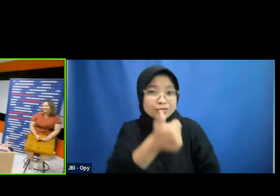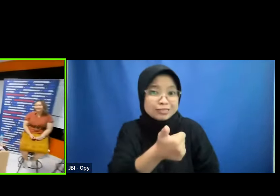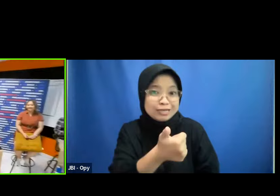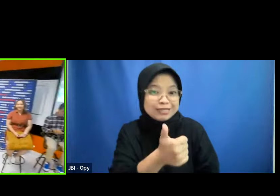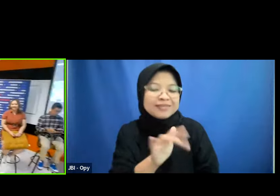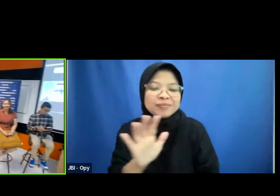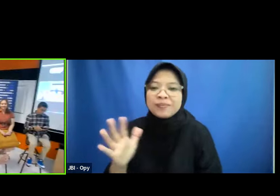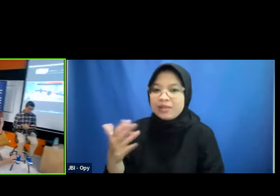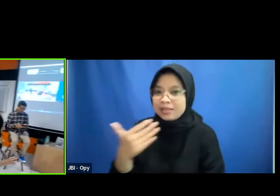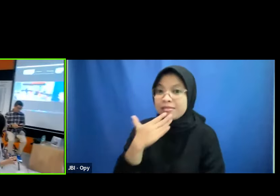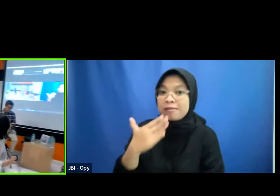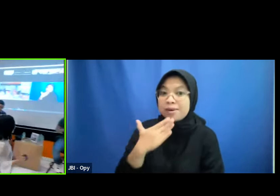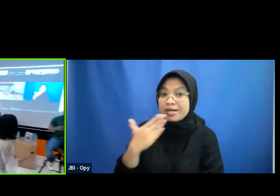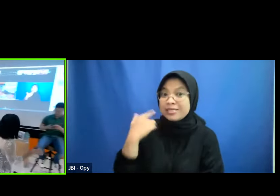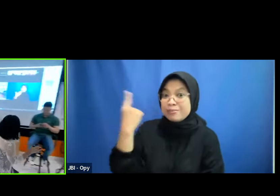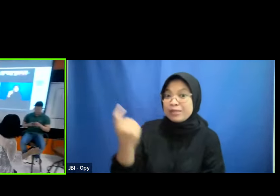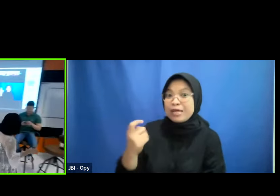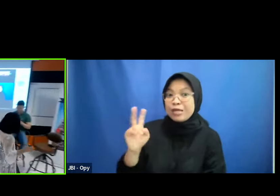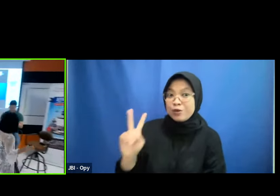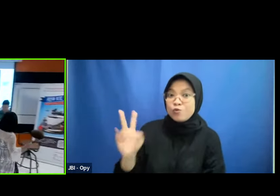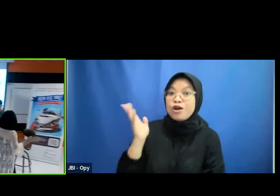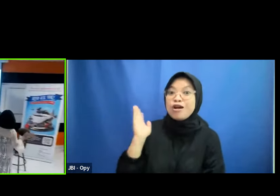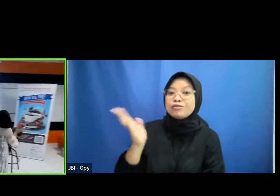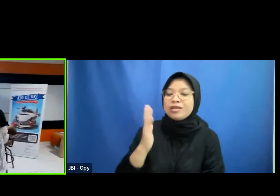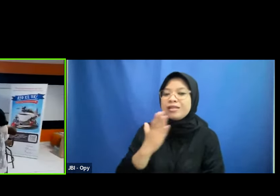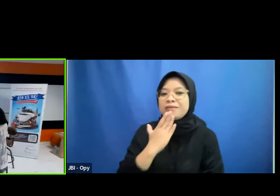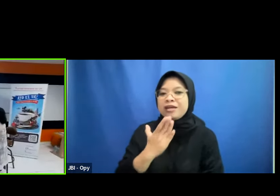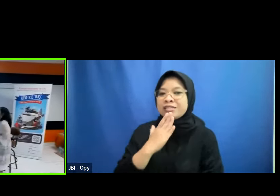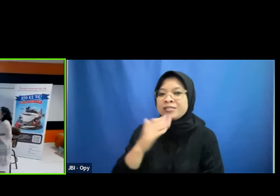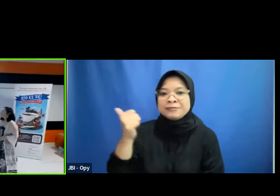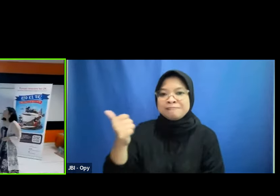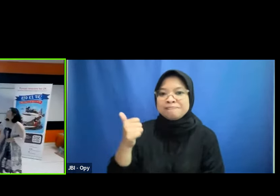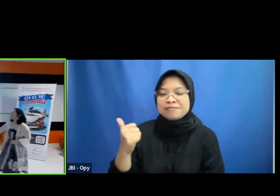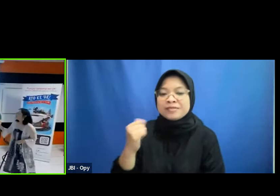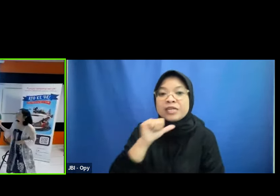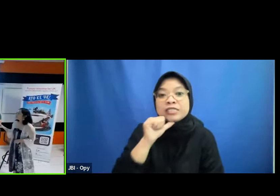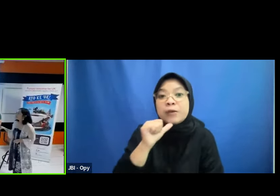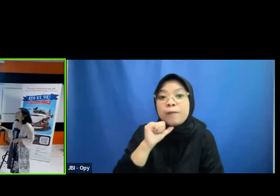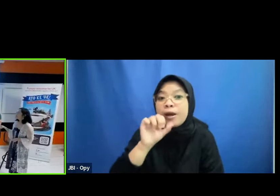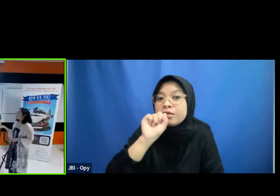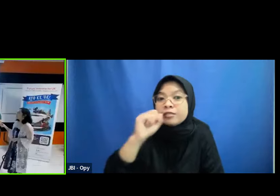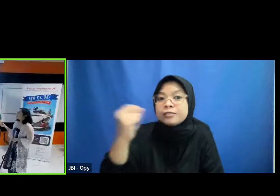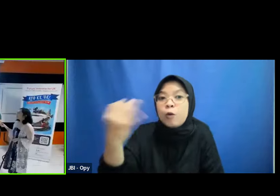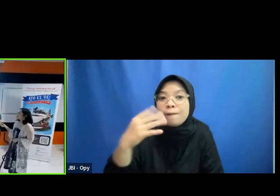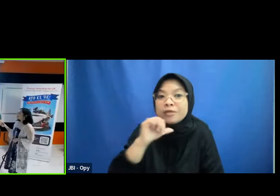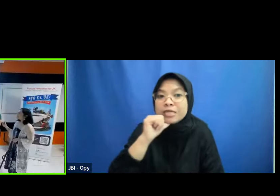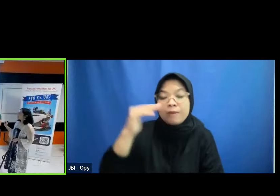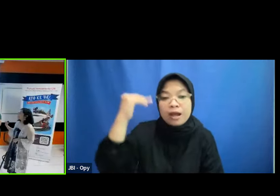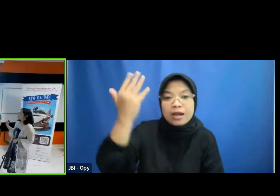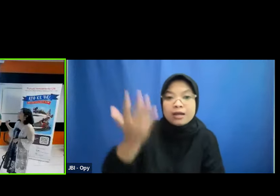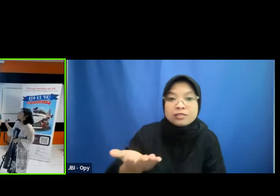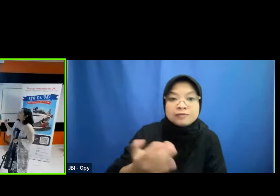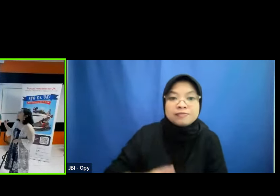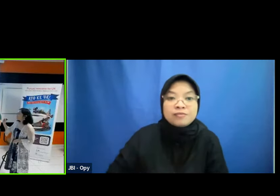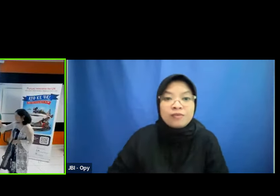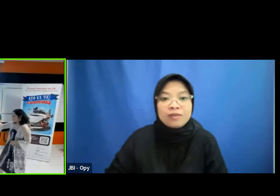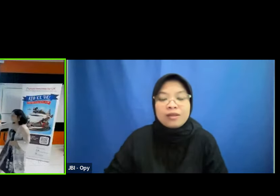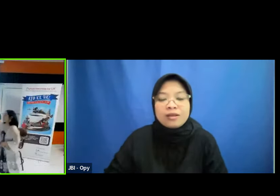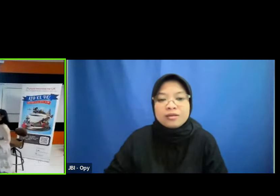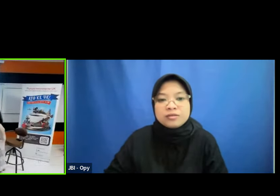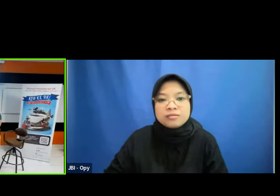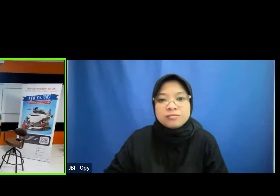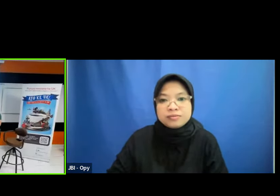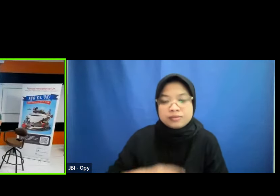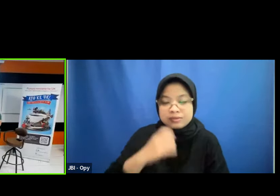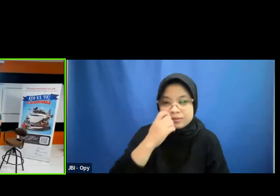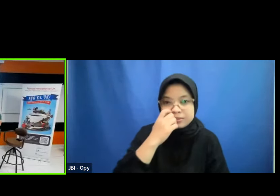you untuk Dua pertanyaan Jadi mungkin e siapa dulu yang mau jawab kakak-kakak panelis Oke